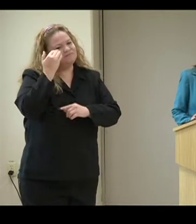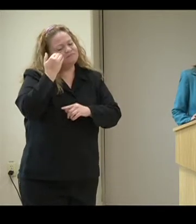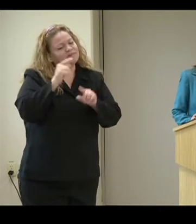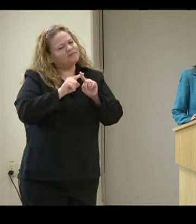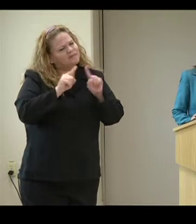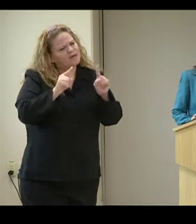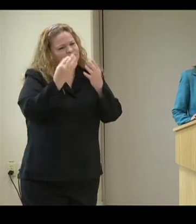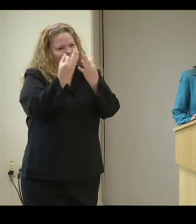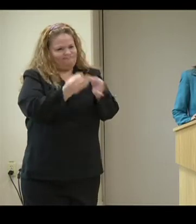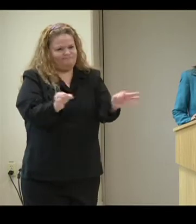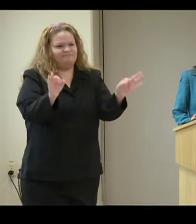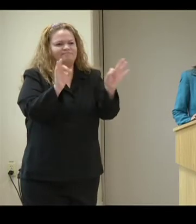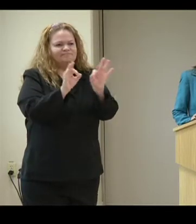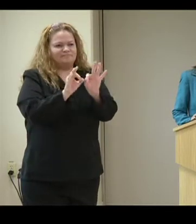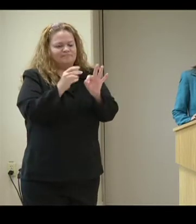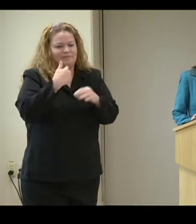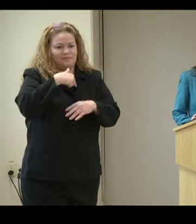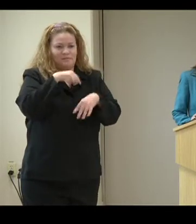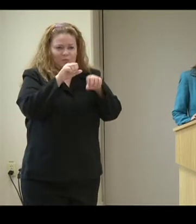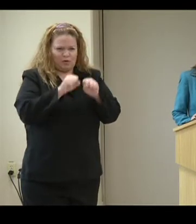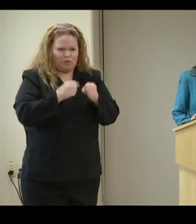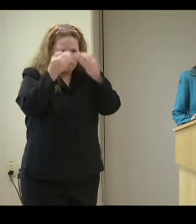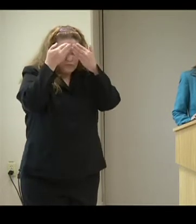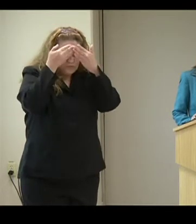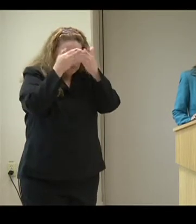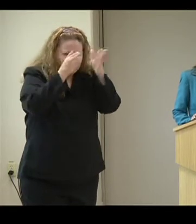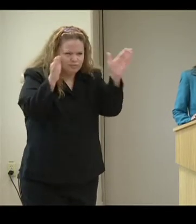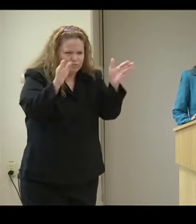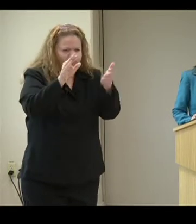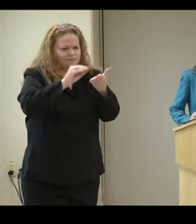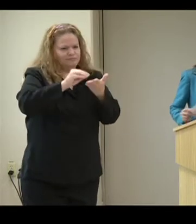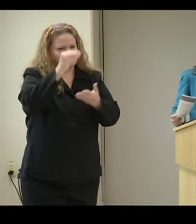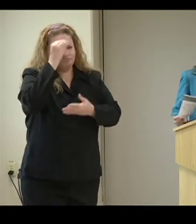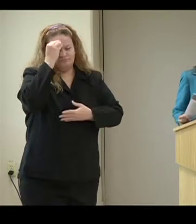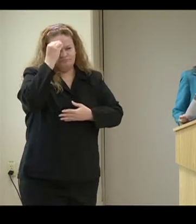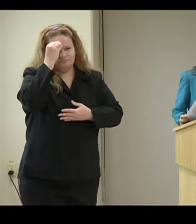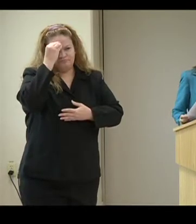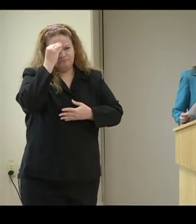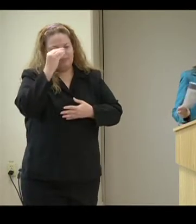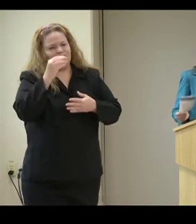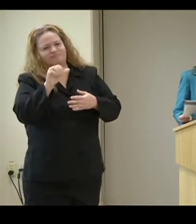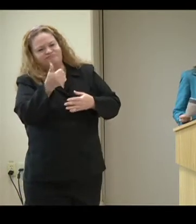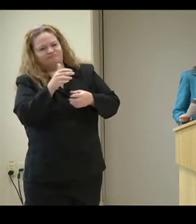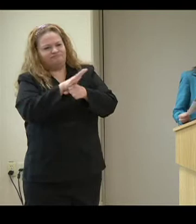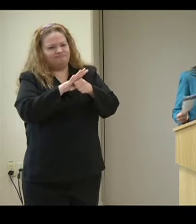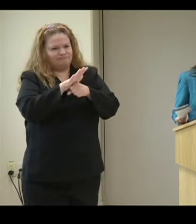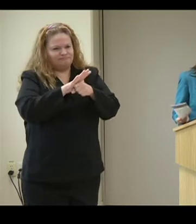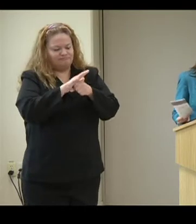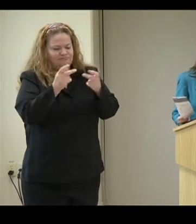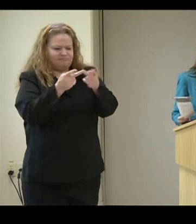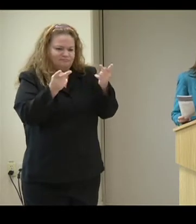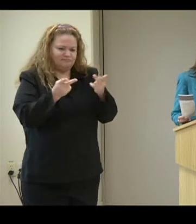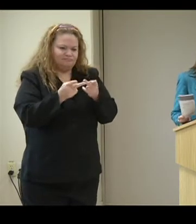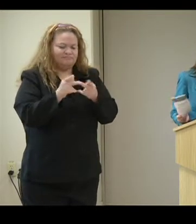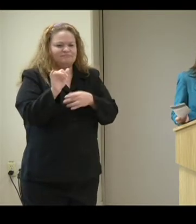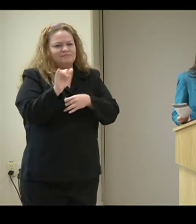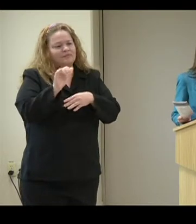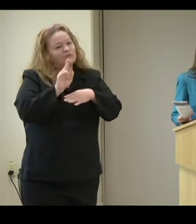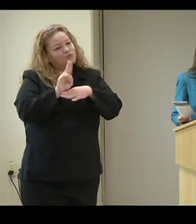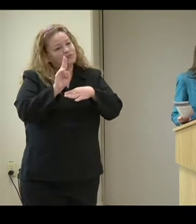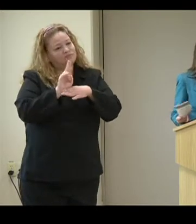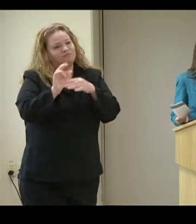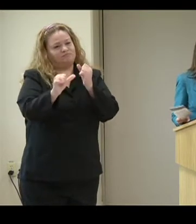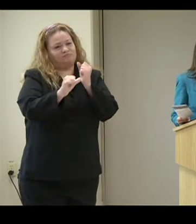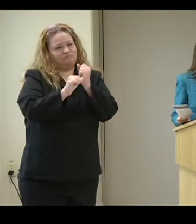pero es muy importante que podamos ampliar estos foros a otras áreas incluso usando precisamente los